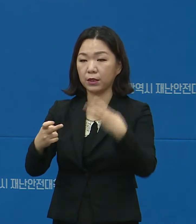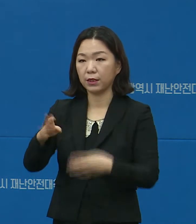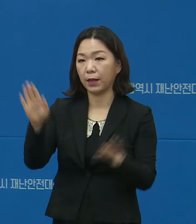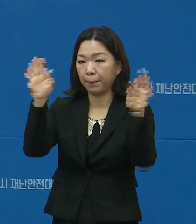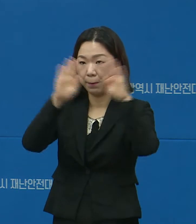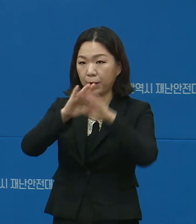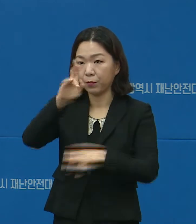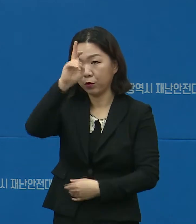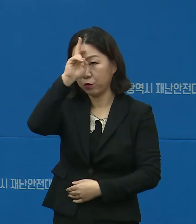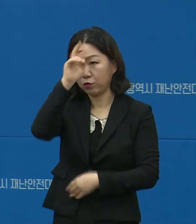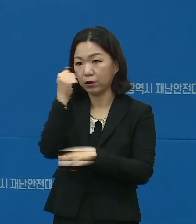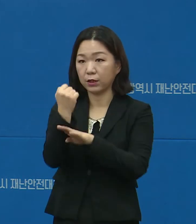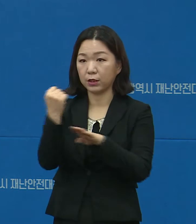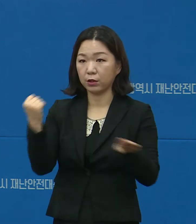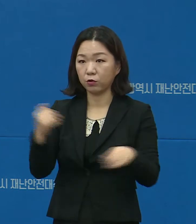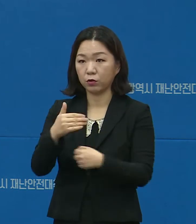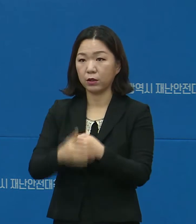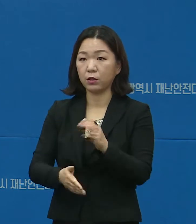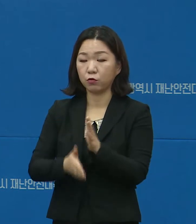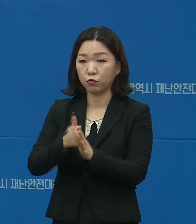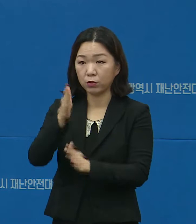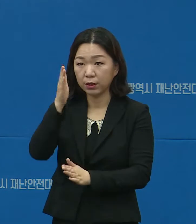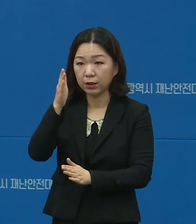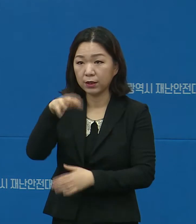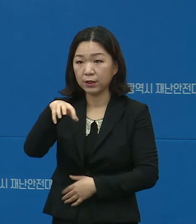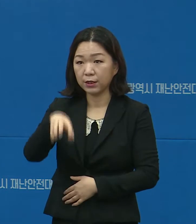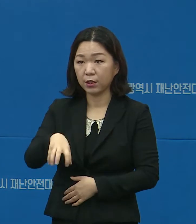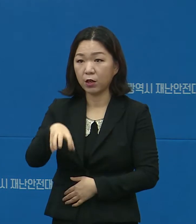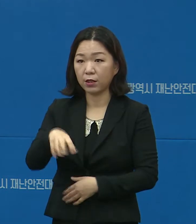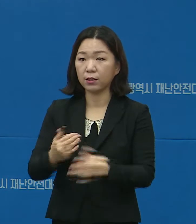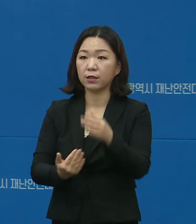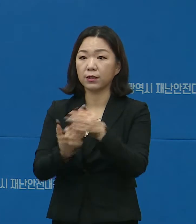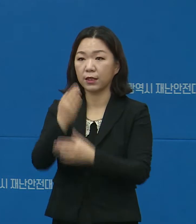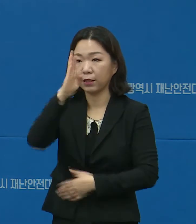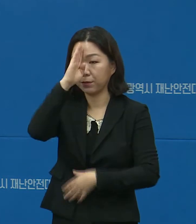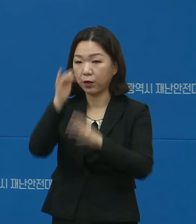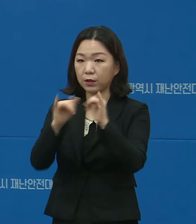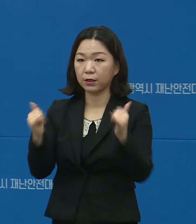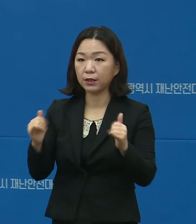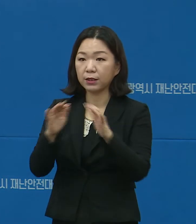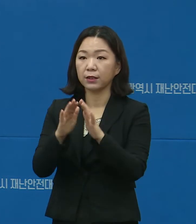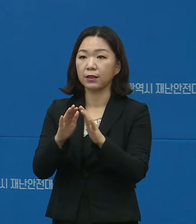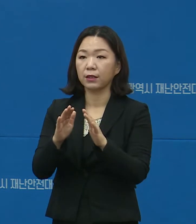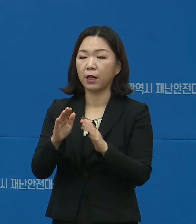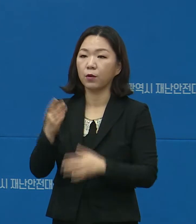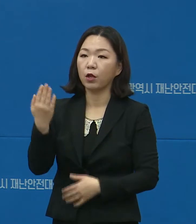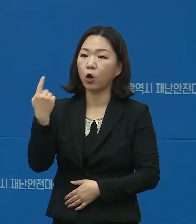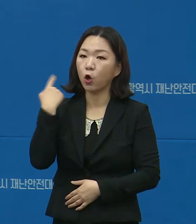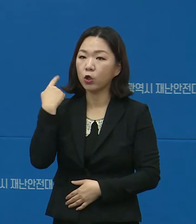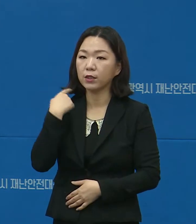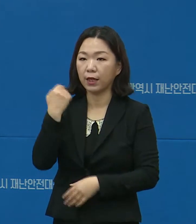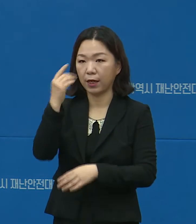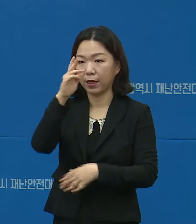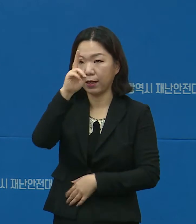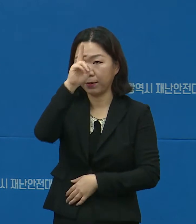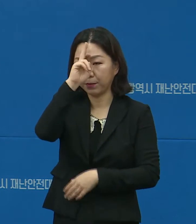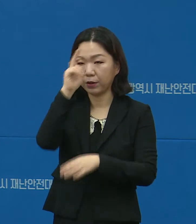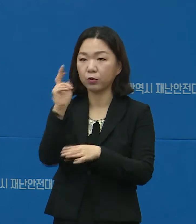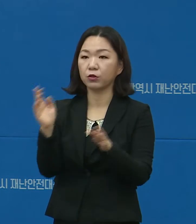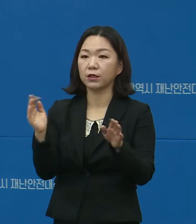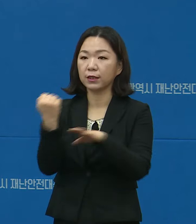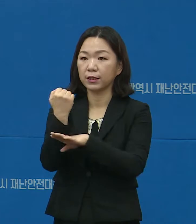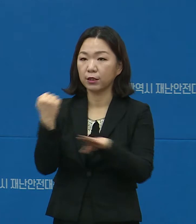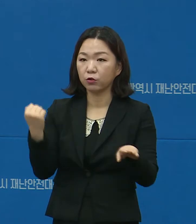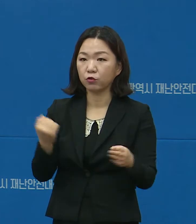현재 대구시에서 발생한 코로나19 확진 환자는 전일 오전 0시 대비 73명이